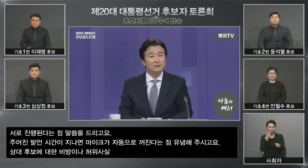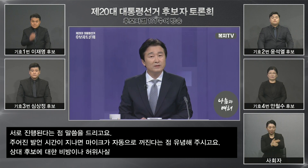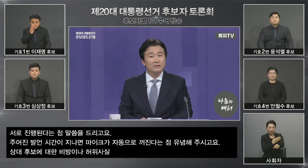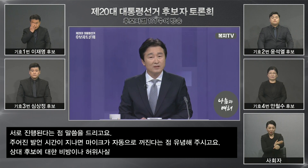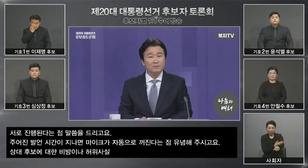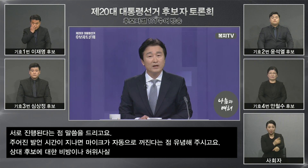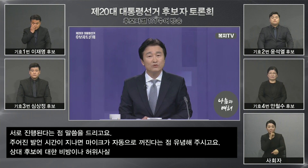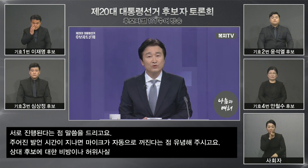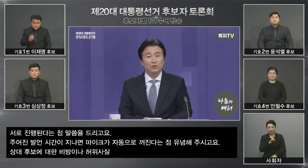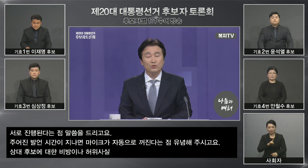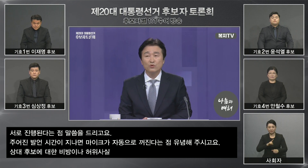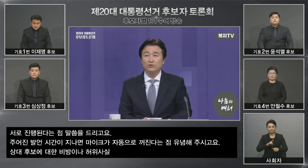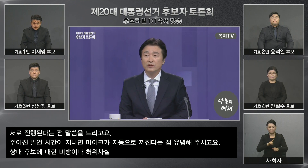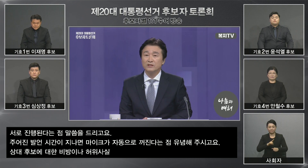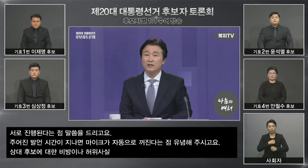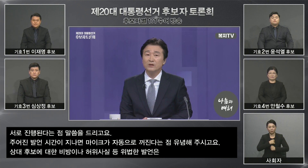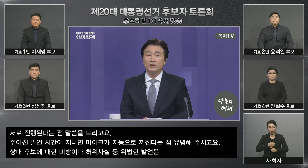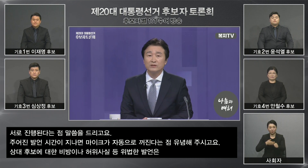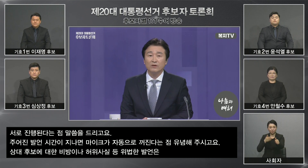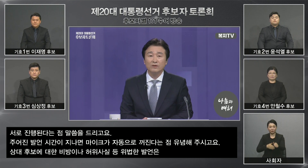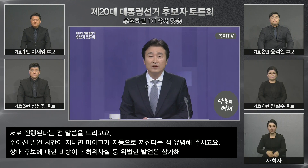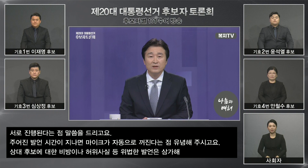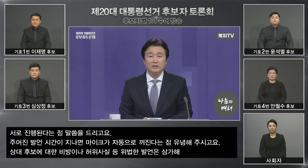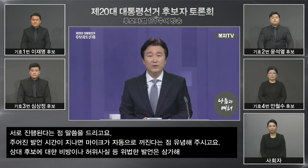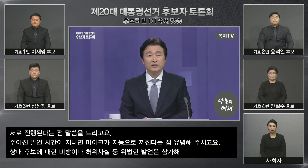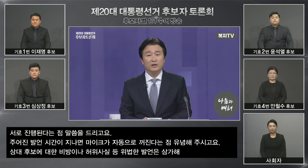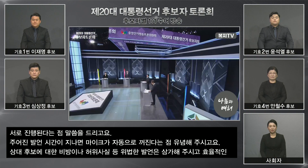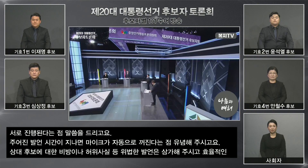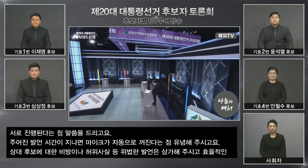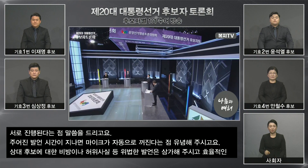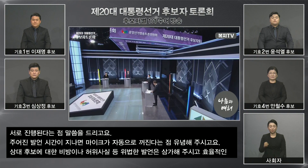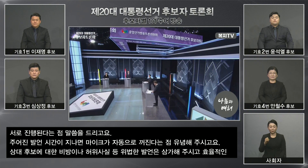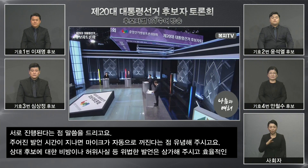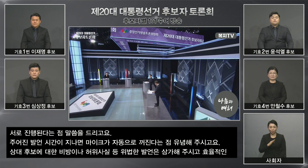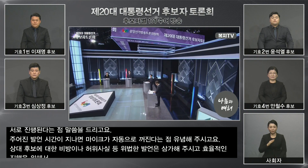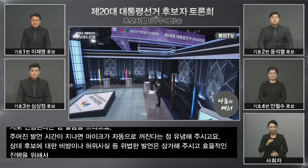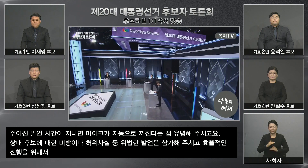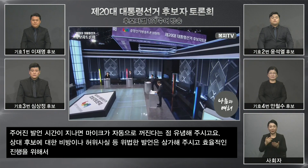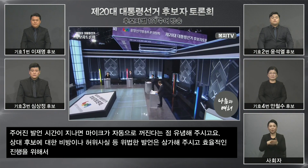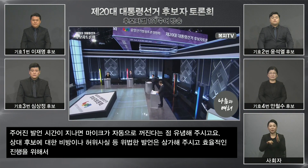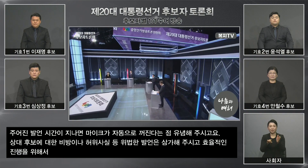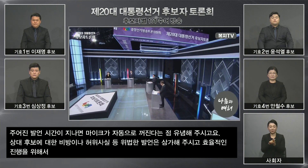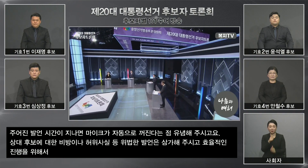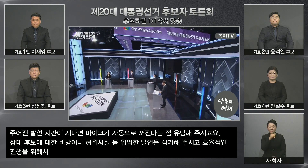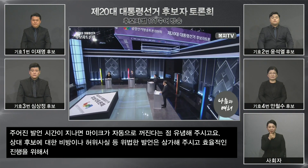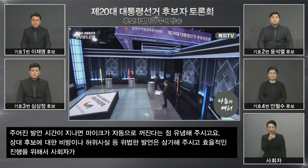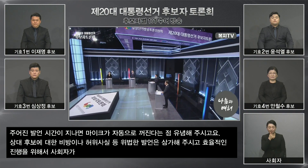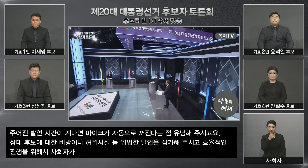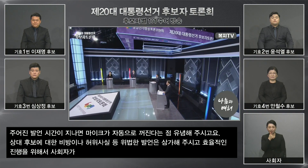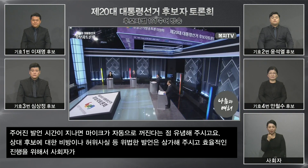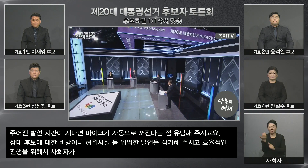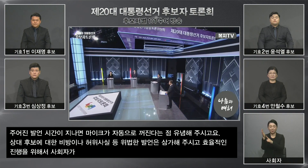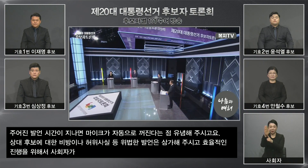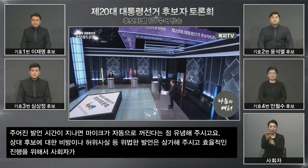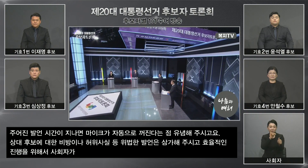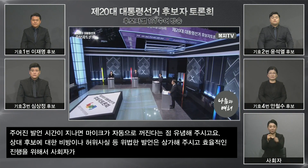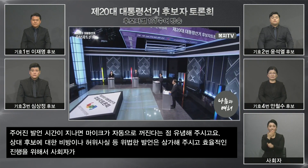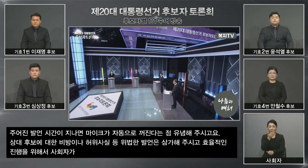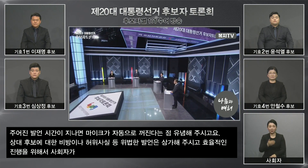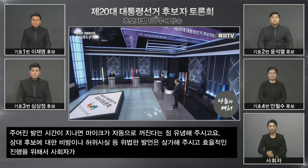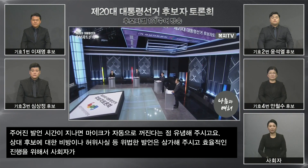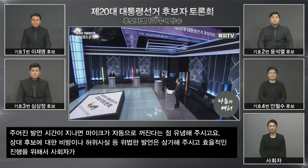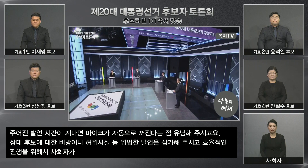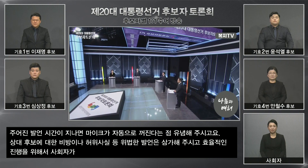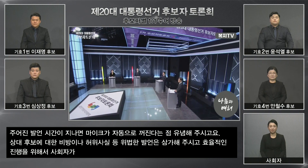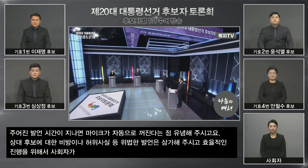발언은 삼가해 주시고 효율적인 진행을 위해서 사회자가 발언할 후보자를 지명할 수 있다는 점 알려드리겠습니다. 그동안